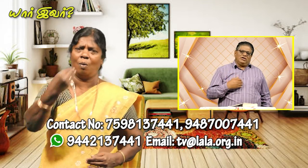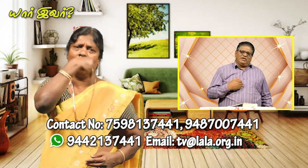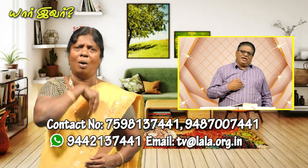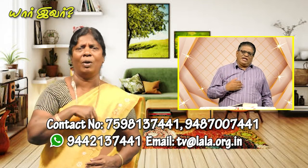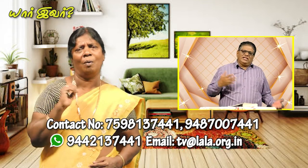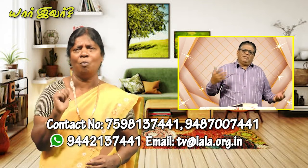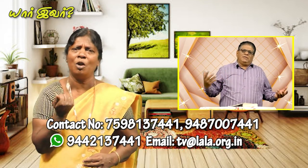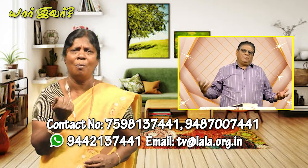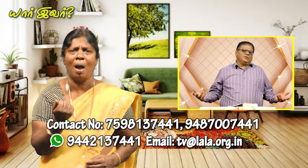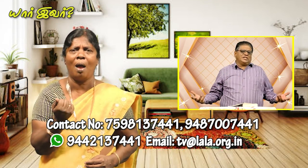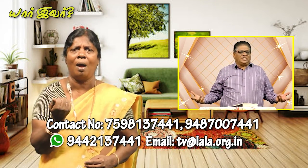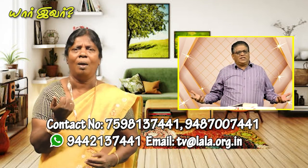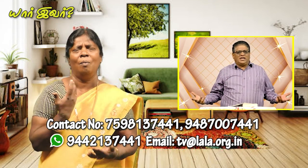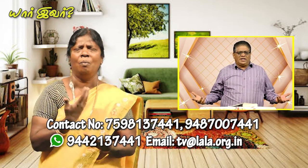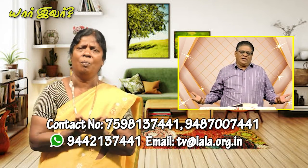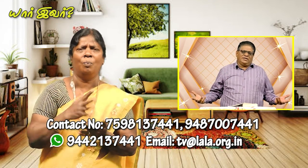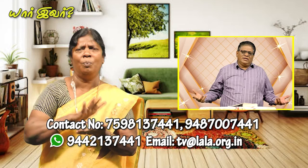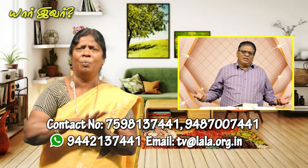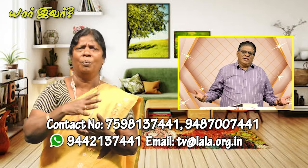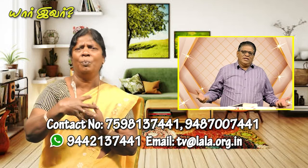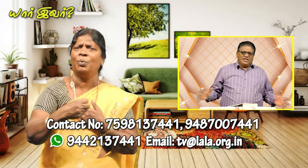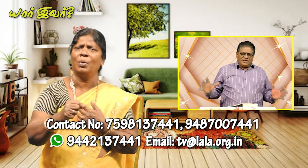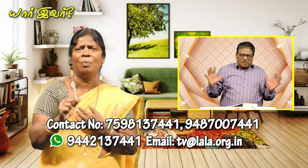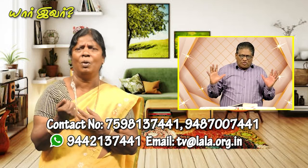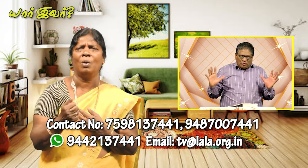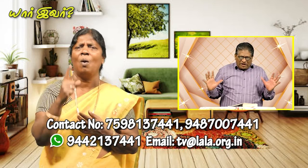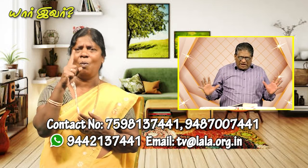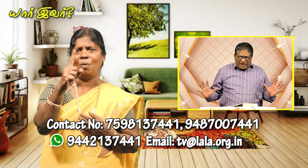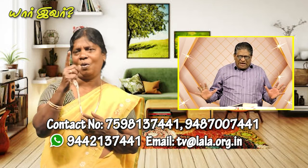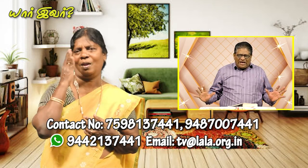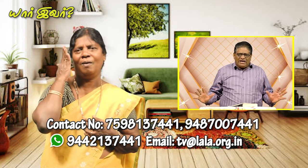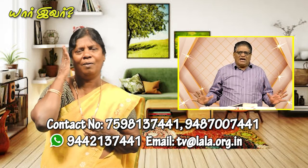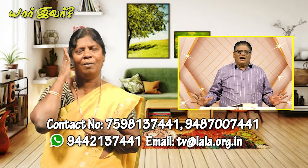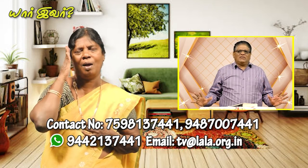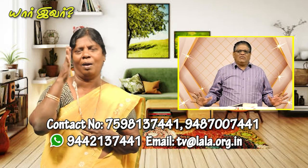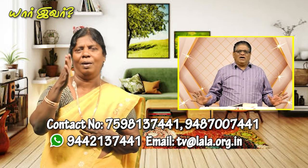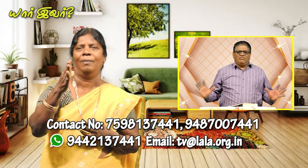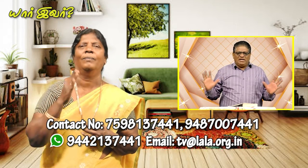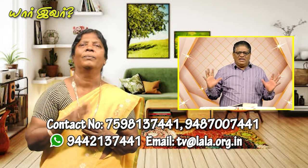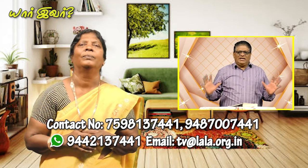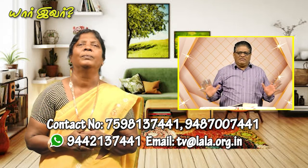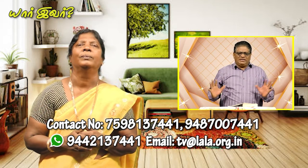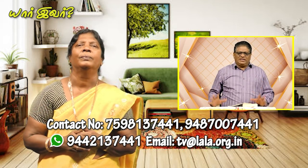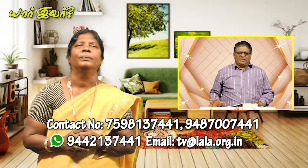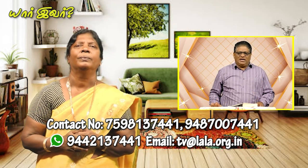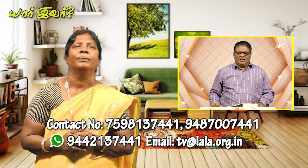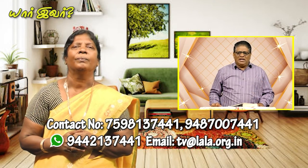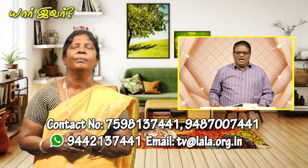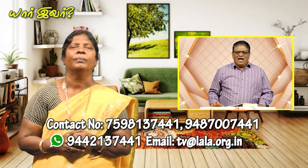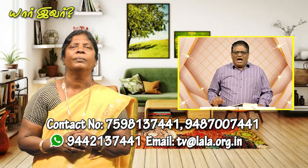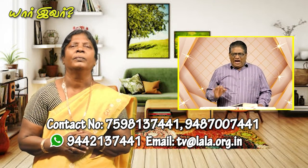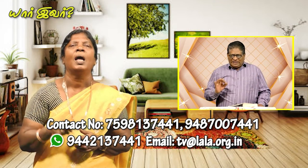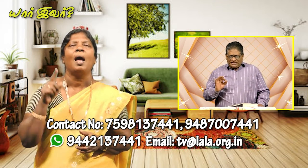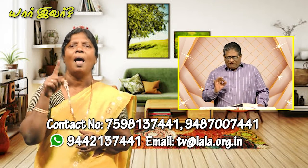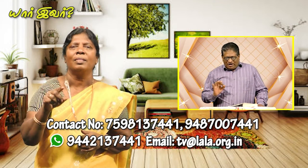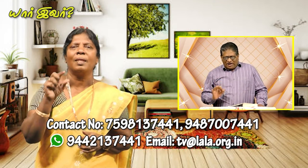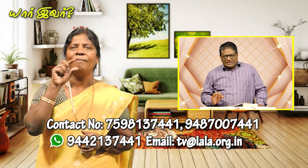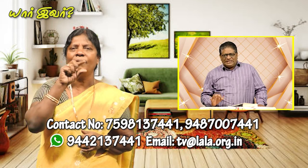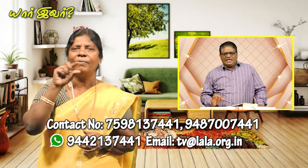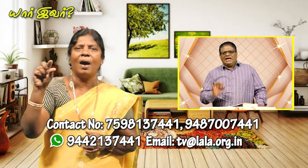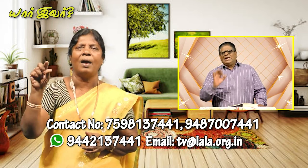மனுஷனை உள்ள வைங்கன்னா அது எப்படி புரிஞ்சுக்கிறது? நான் இதுக்கு ஒரே வழி என்னவென்றால்,